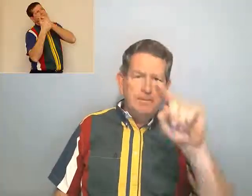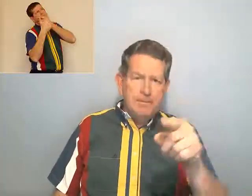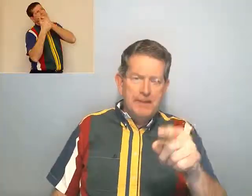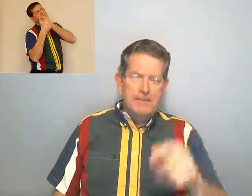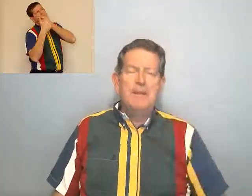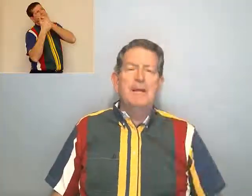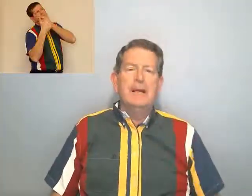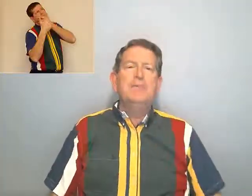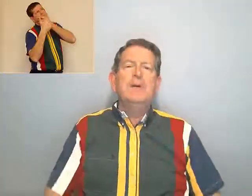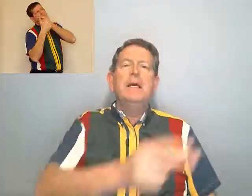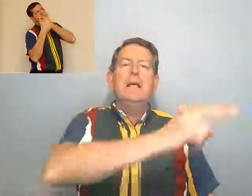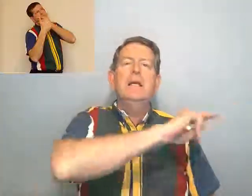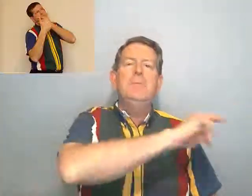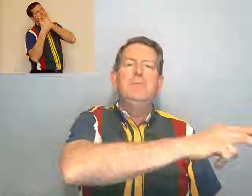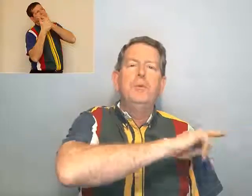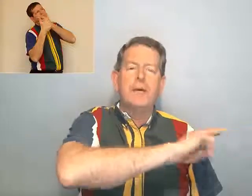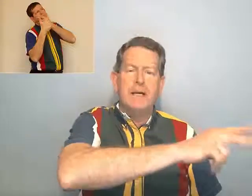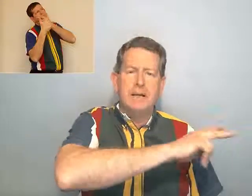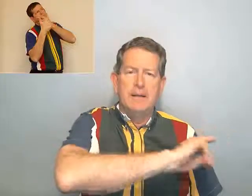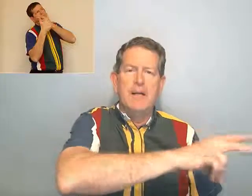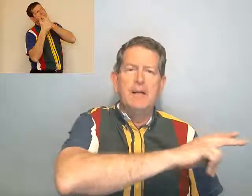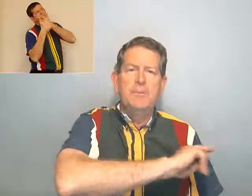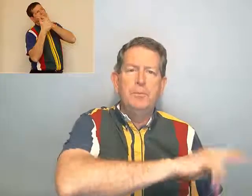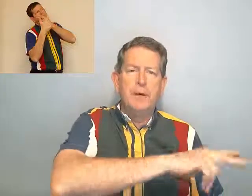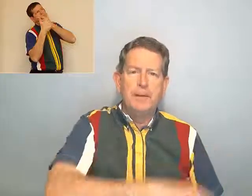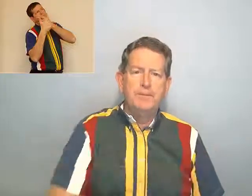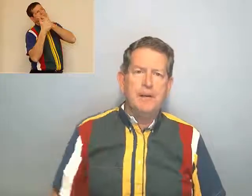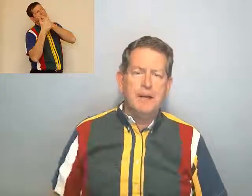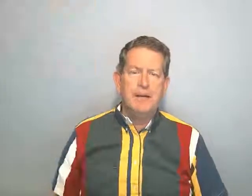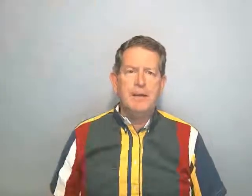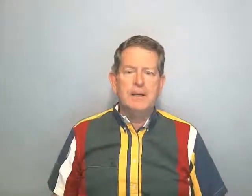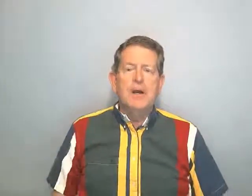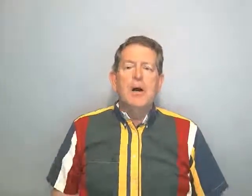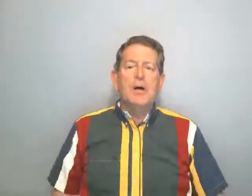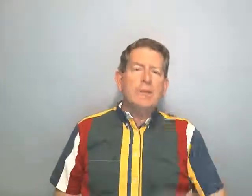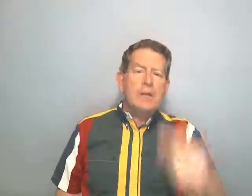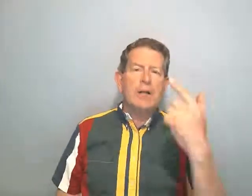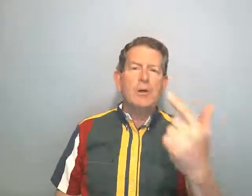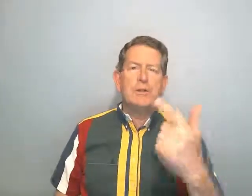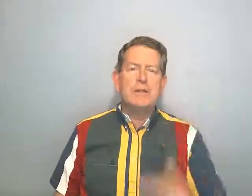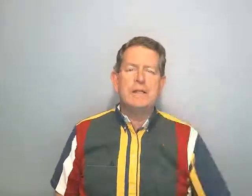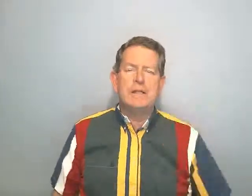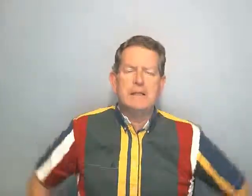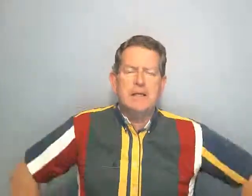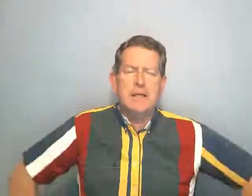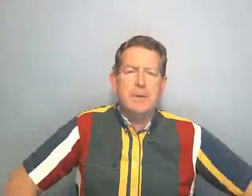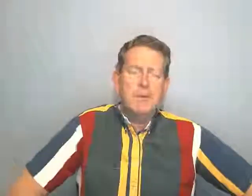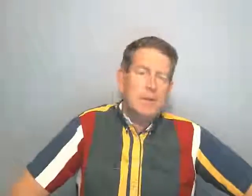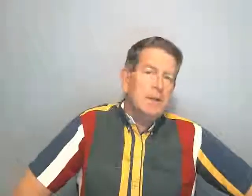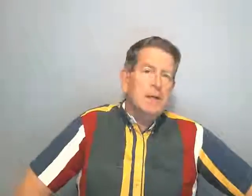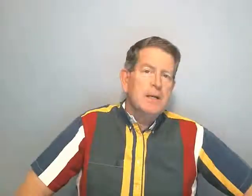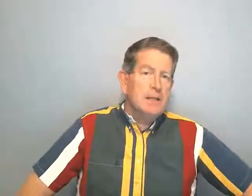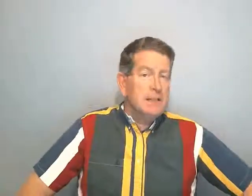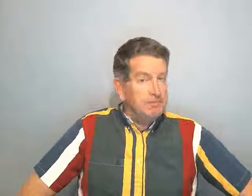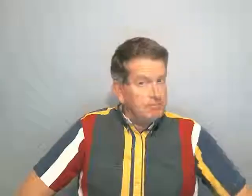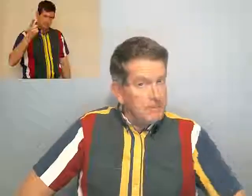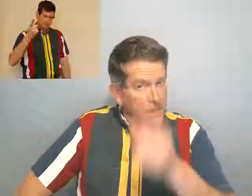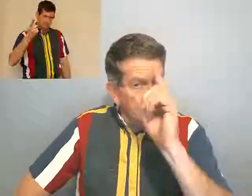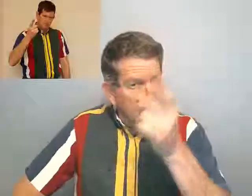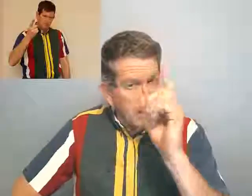hein, et puis il pourrait. Très bien. Ensuite, la deuxième de ces expressions, c'était